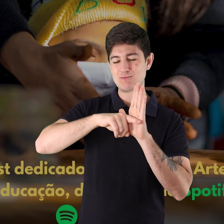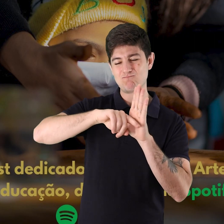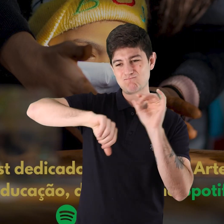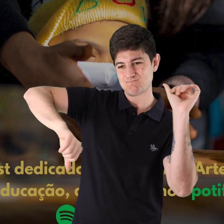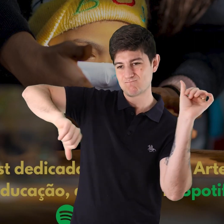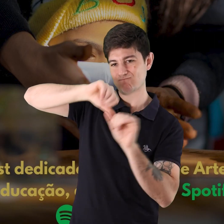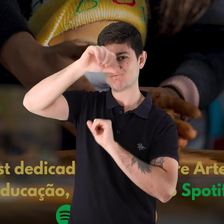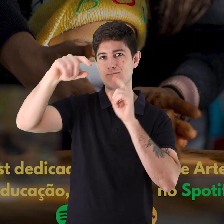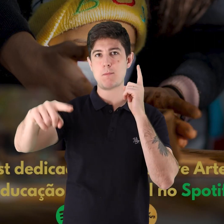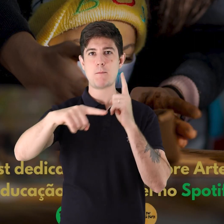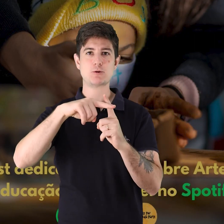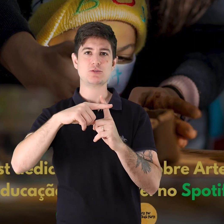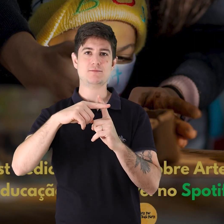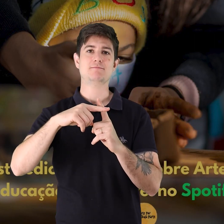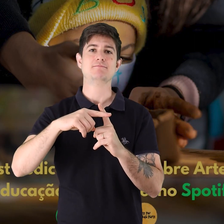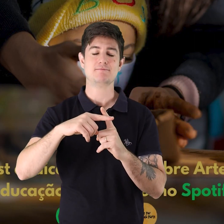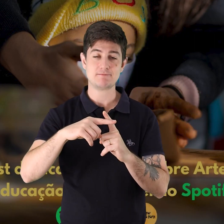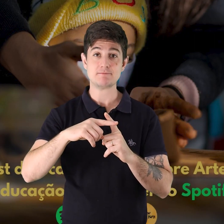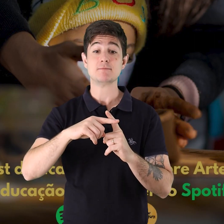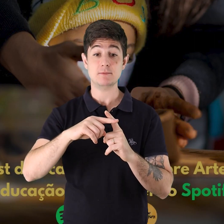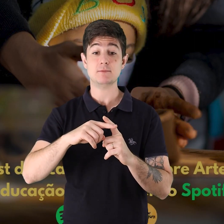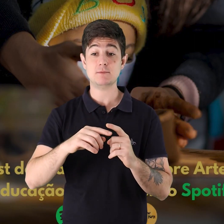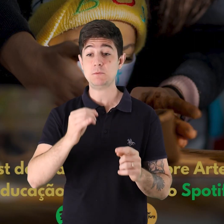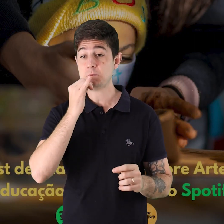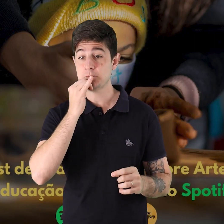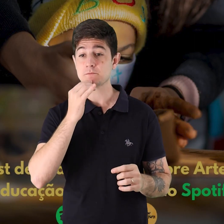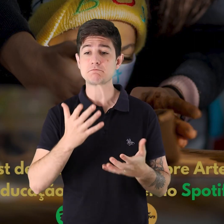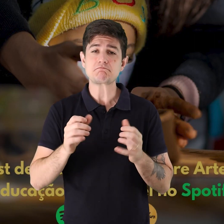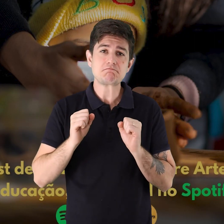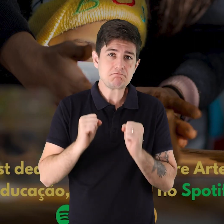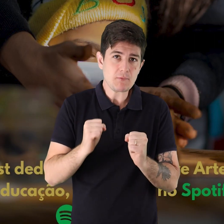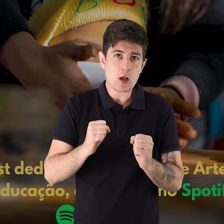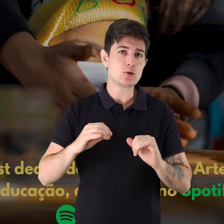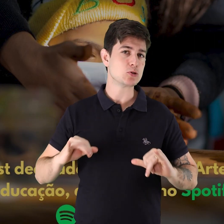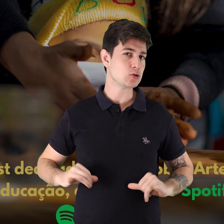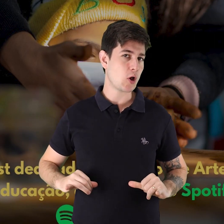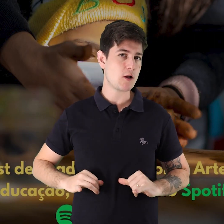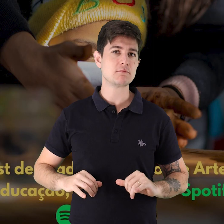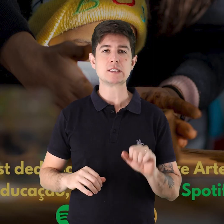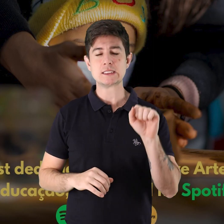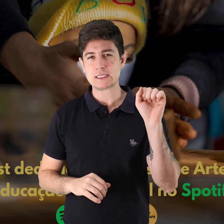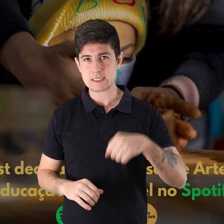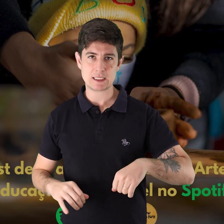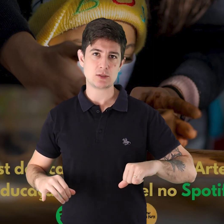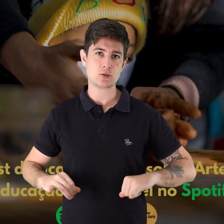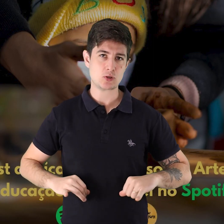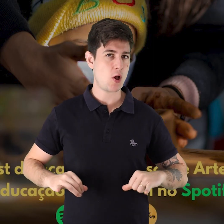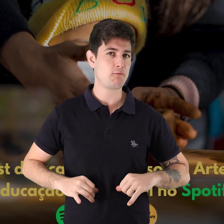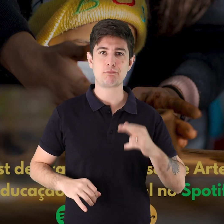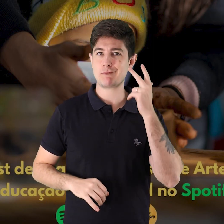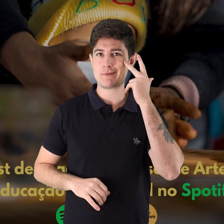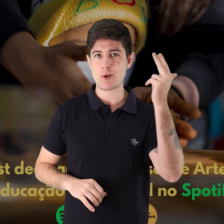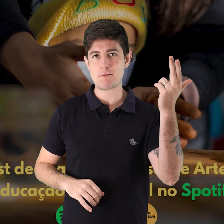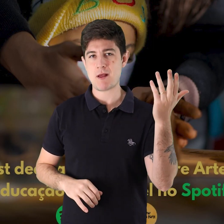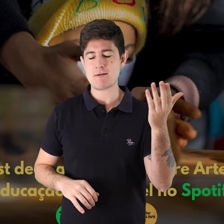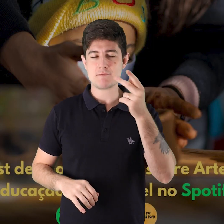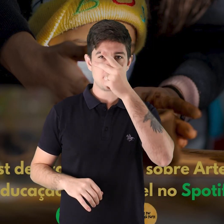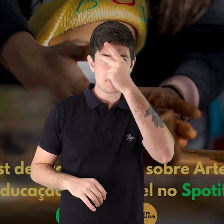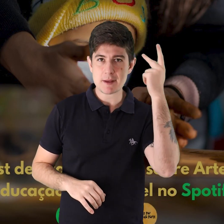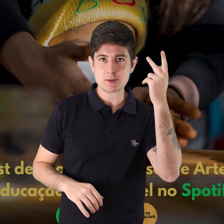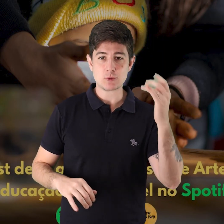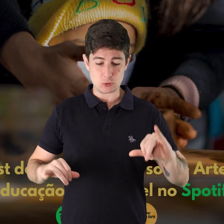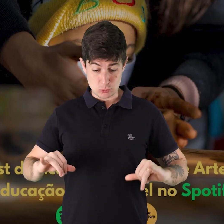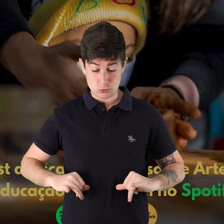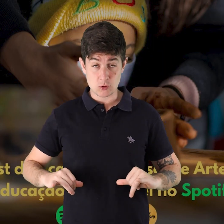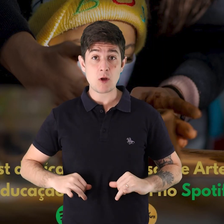depois do, sabe assim, o que a gente pode viver o sofrimento é permitido, pessoas felizes